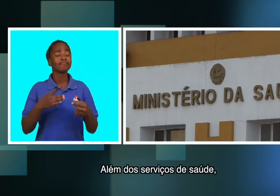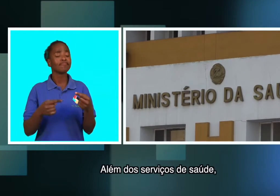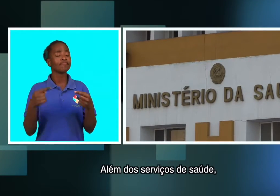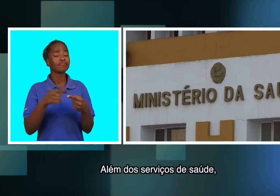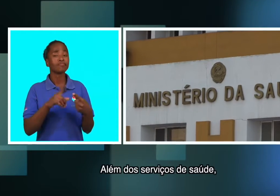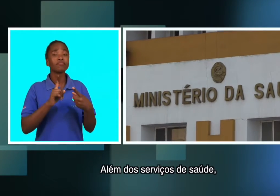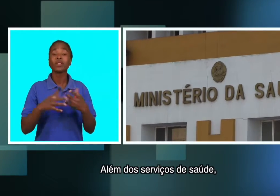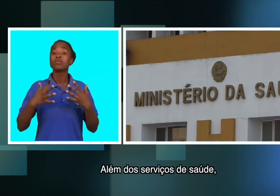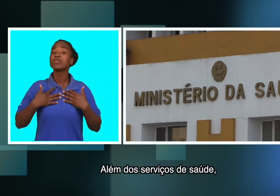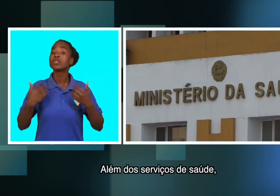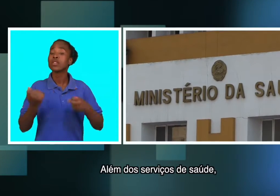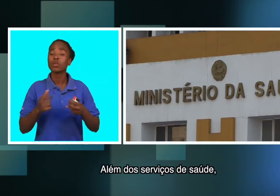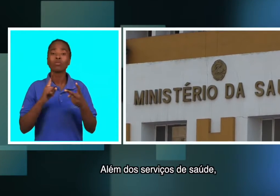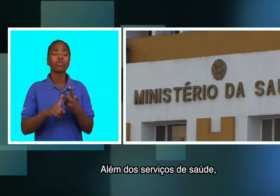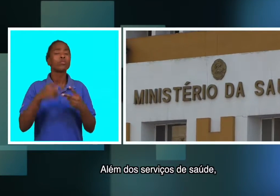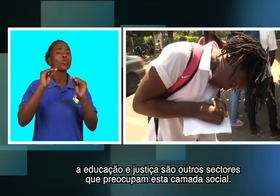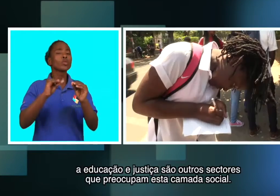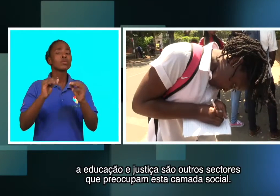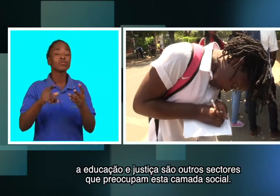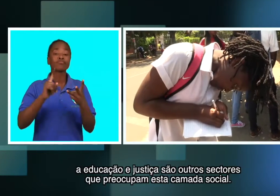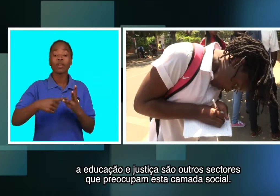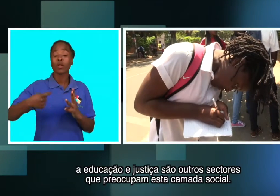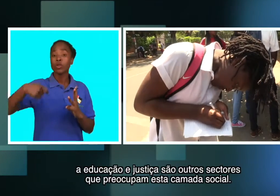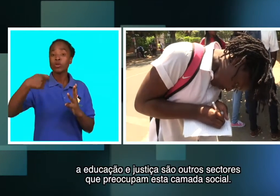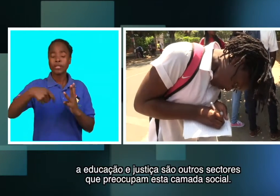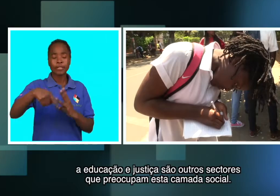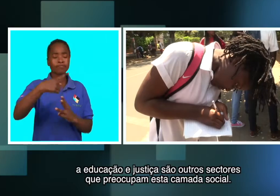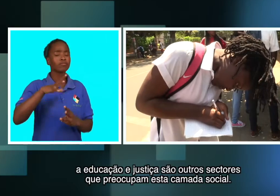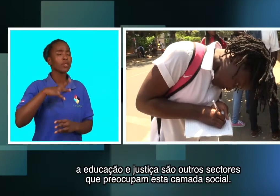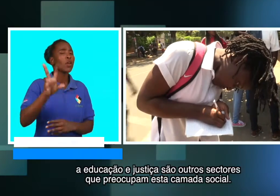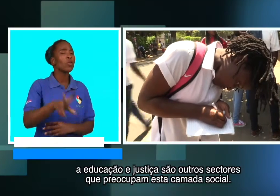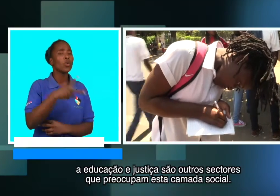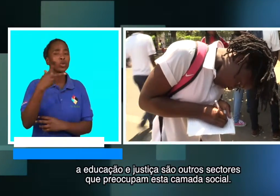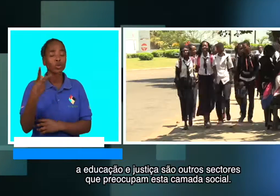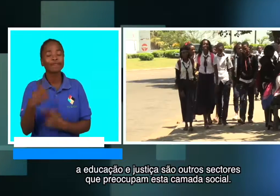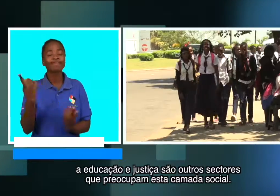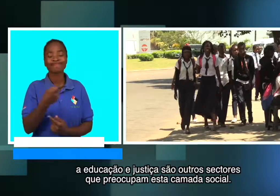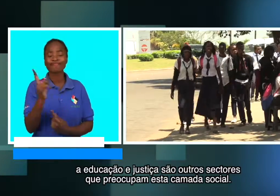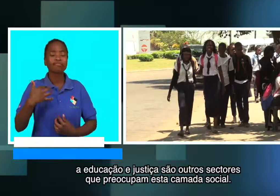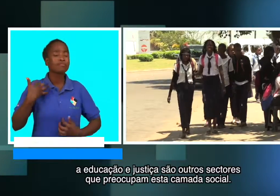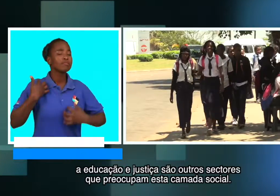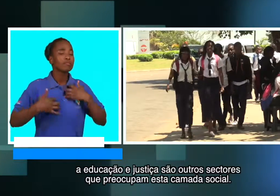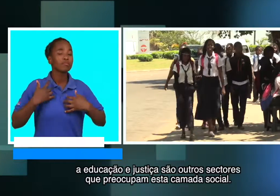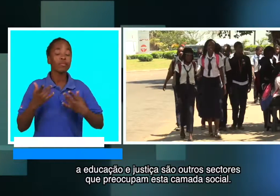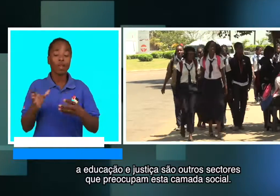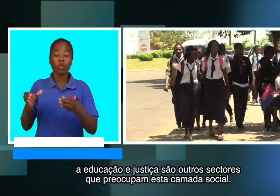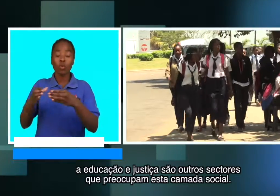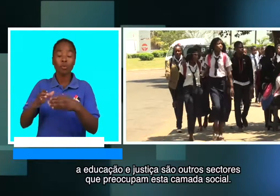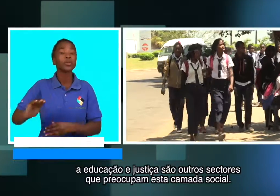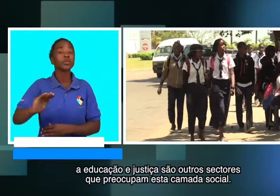Além dos serviços de saúde, a educação e justiça são outros setores que preocupam esta camada social.